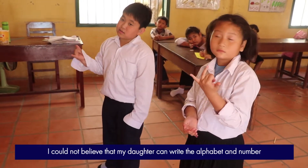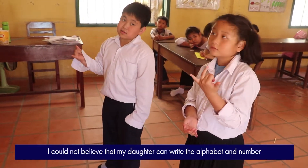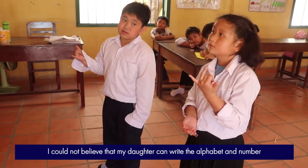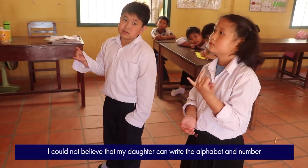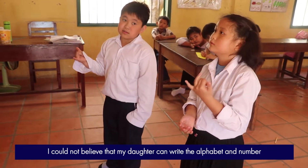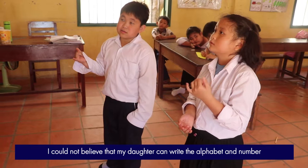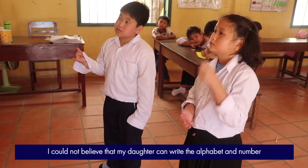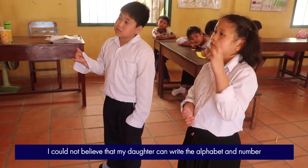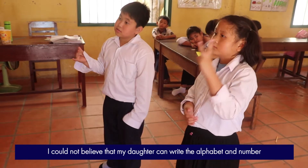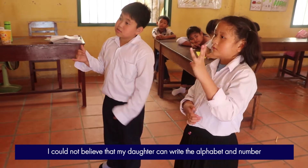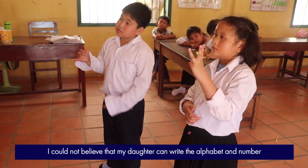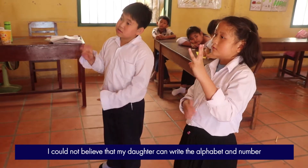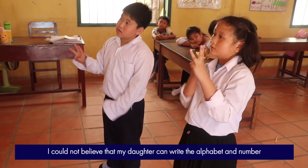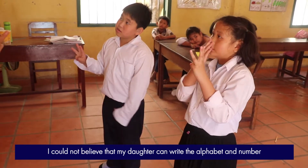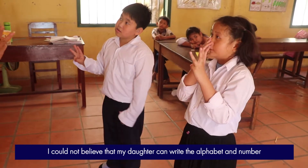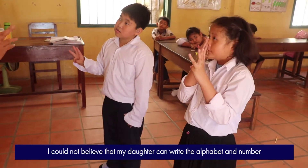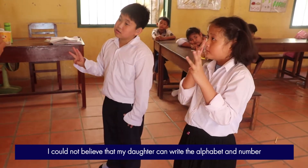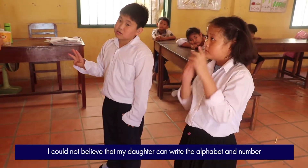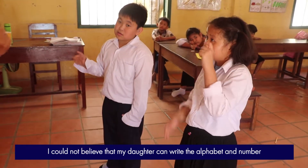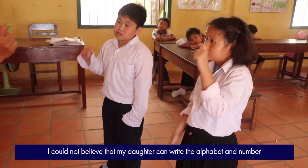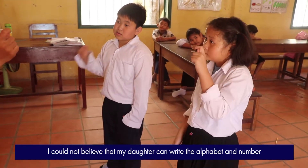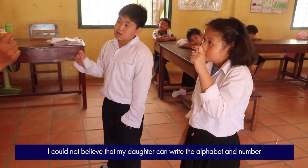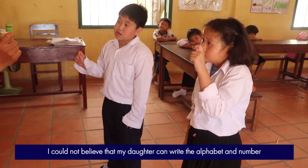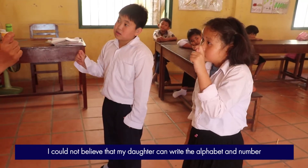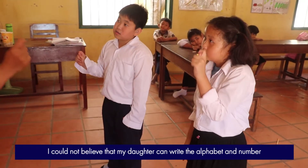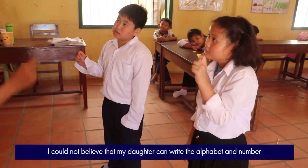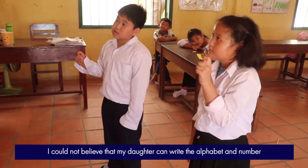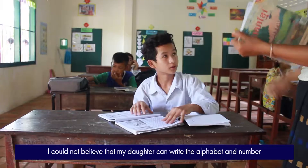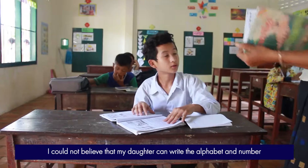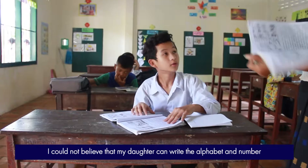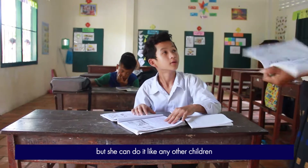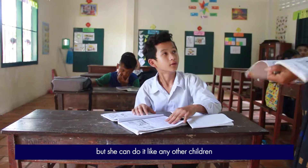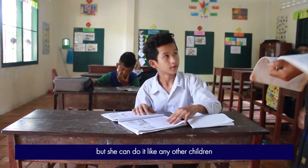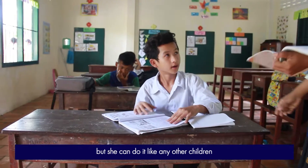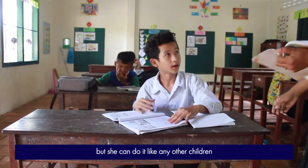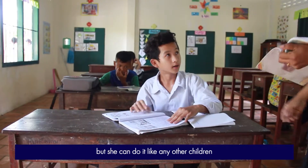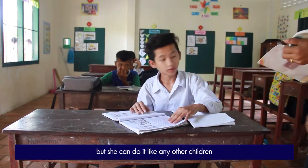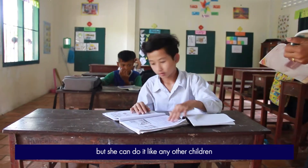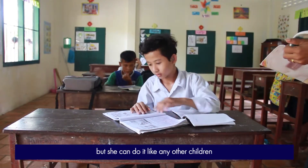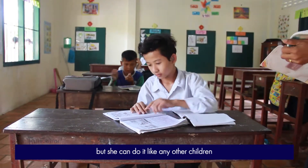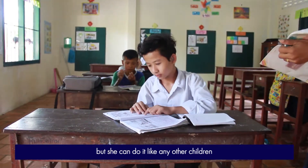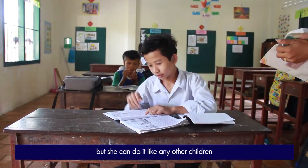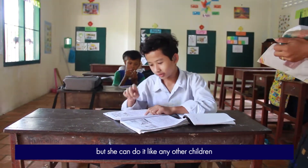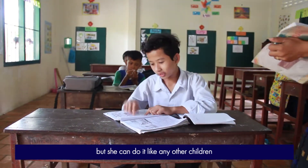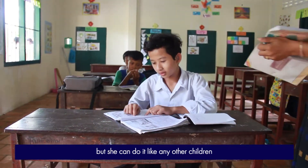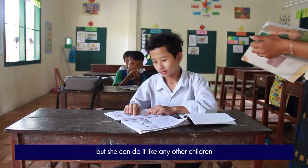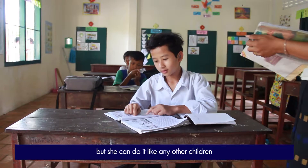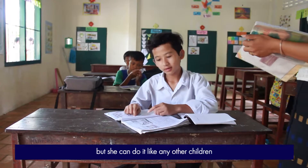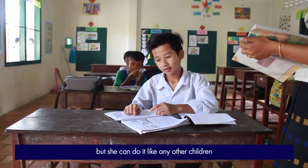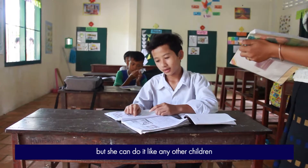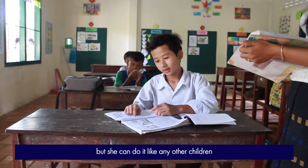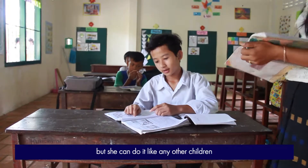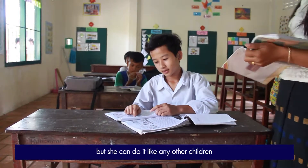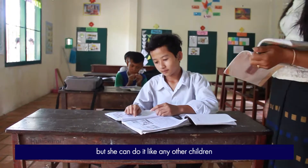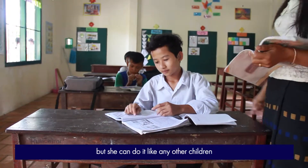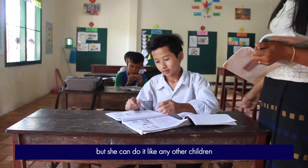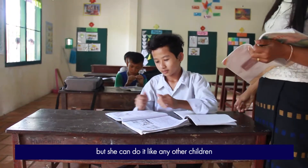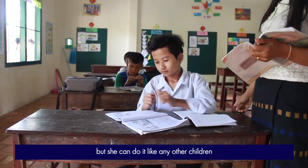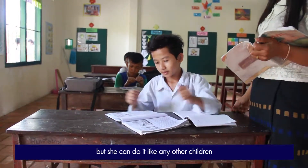ដូចជាស្រៈនិងលេខមួយចំនួនដែលខ្ញុំនឹកស្មានមិនដល់ថាកូនរបស់ខ្ញុំអាចធ្វើបានដោយក្មេងដែលគេមានលក្ខ